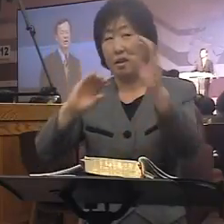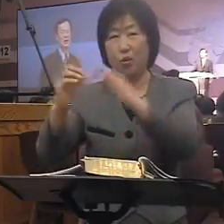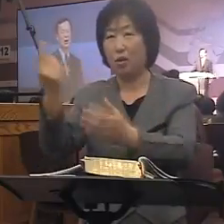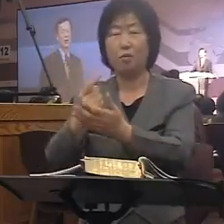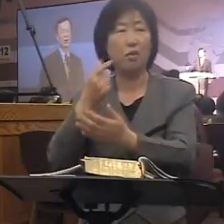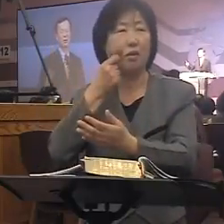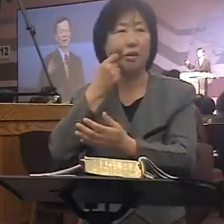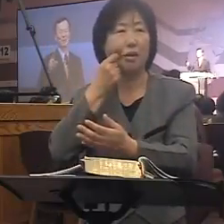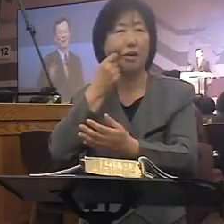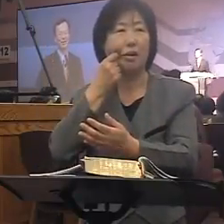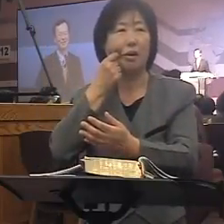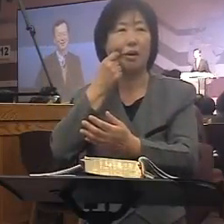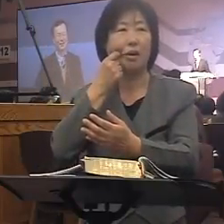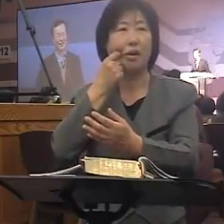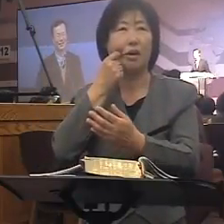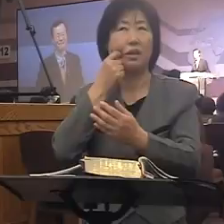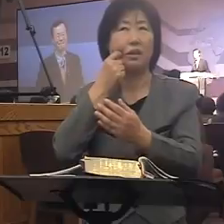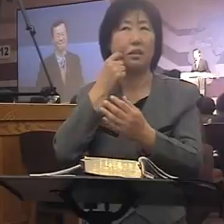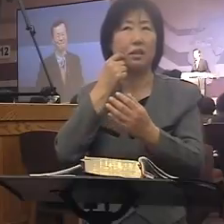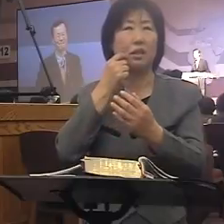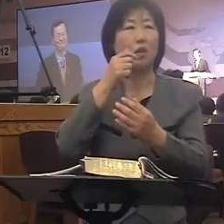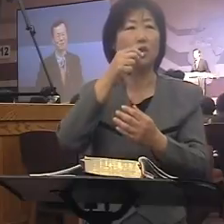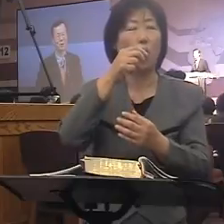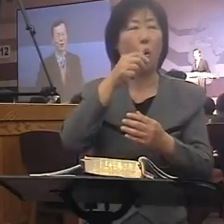콜로라도주는 로키 산맥이 있습니다.